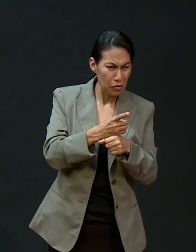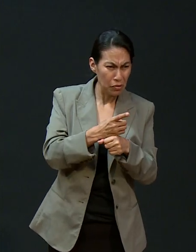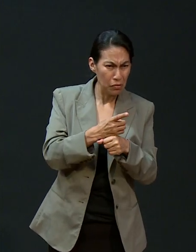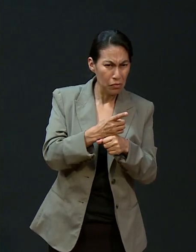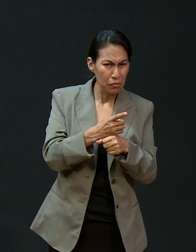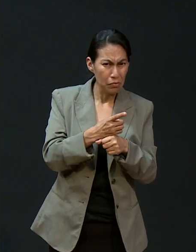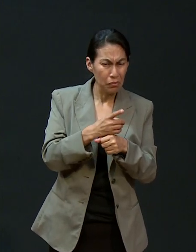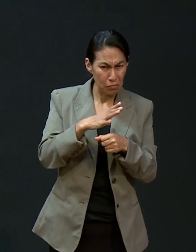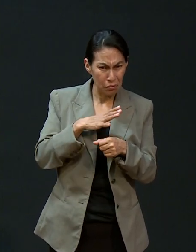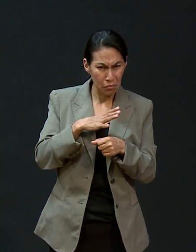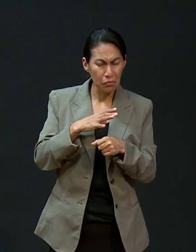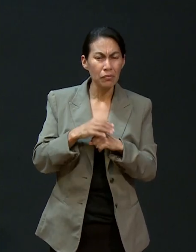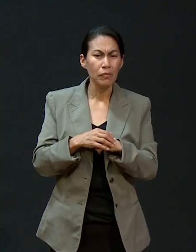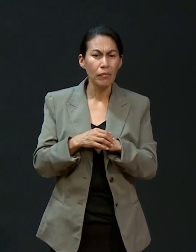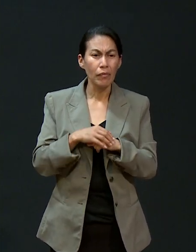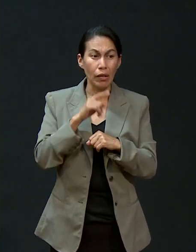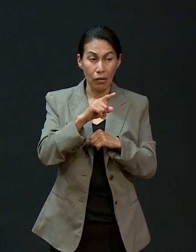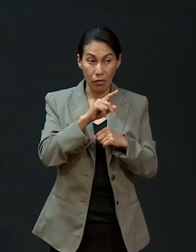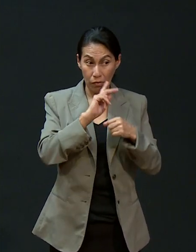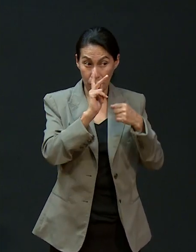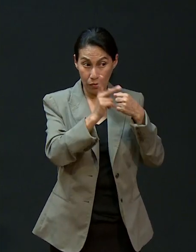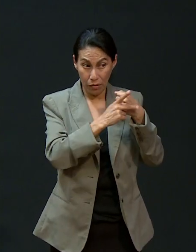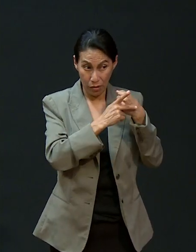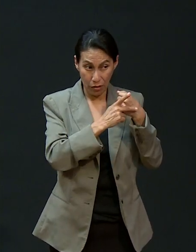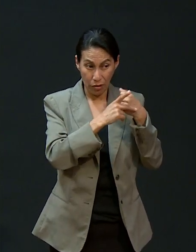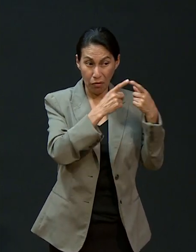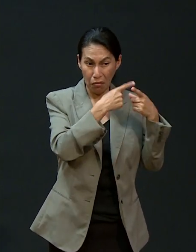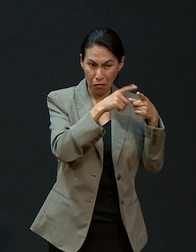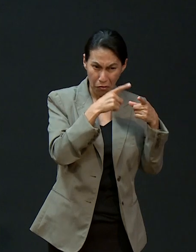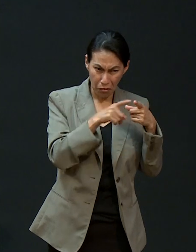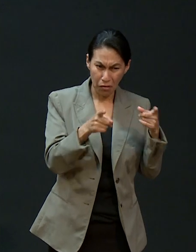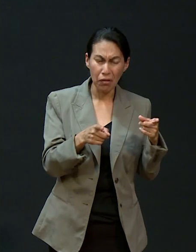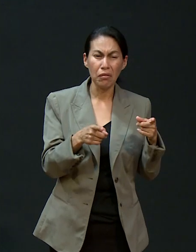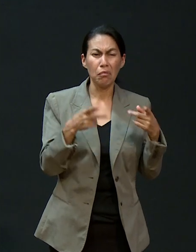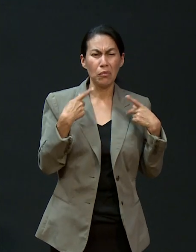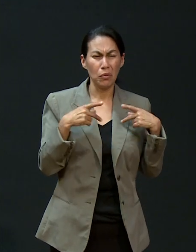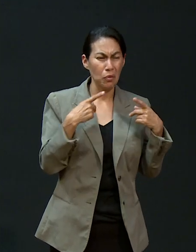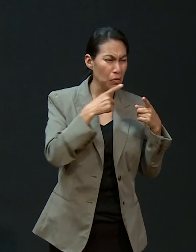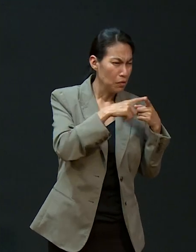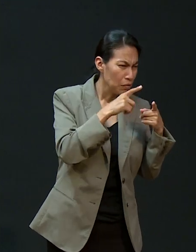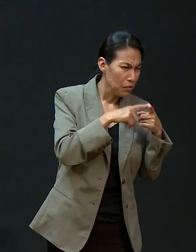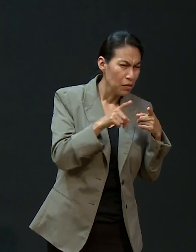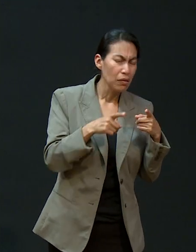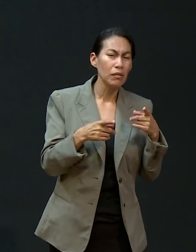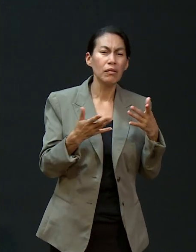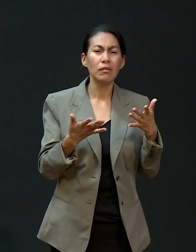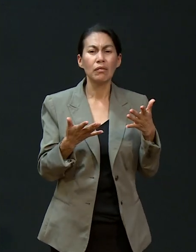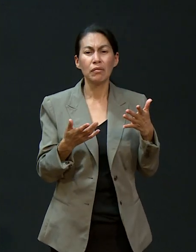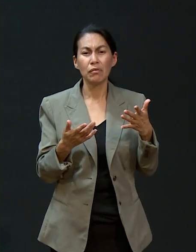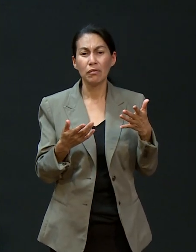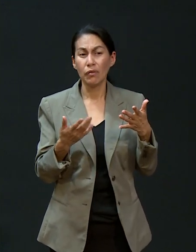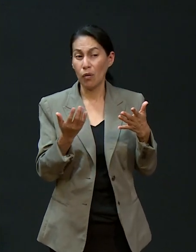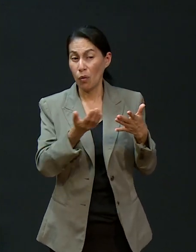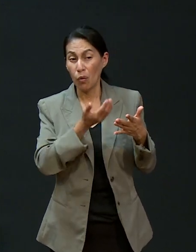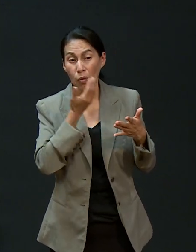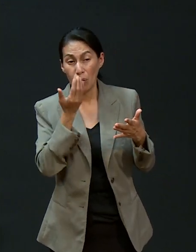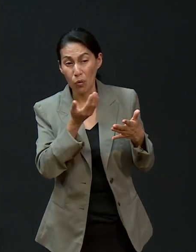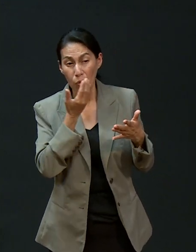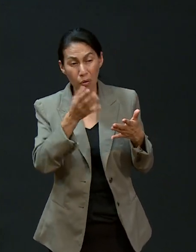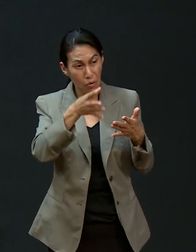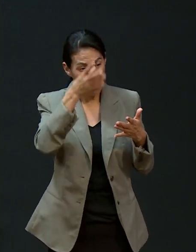que estoy teniendo? Porque estaba en un lugar, en un país diferente, conviviendo con personas diferentes,